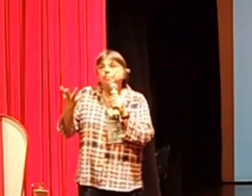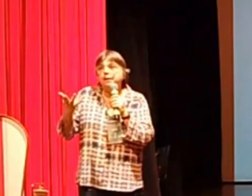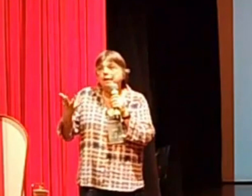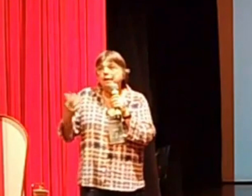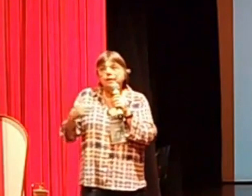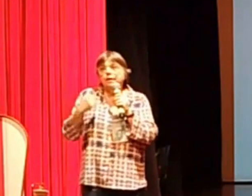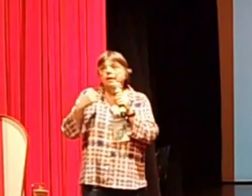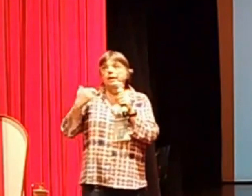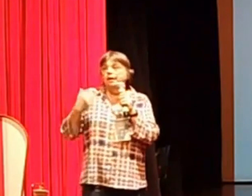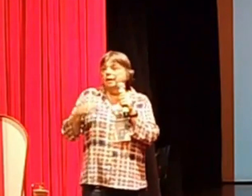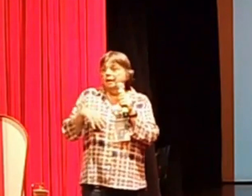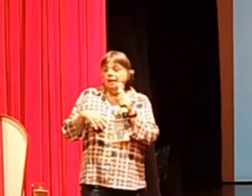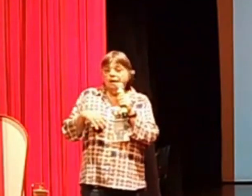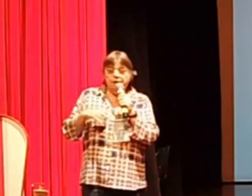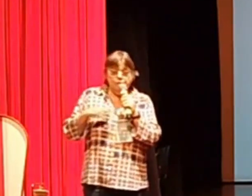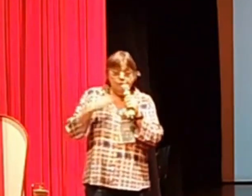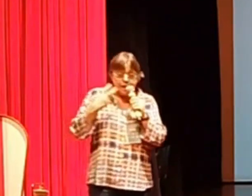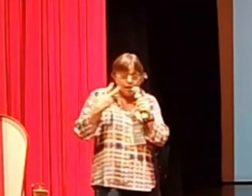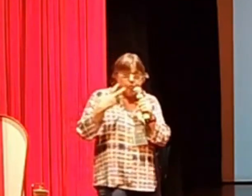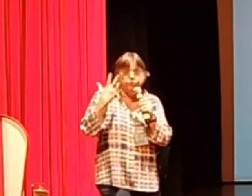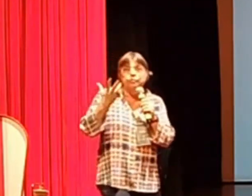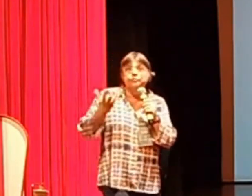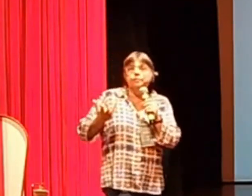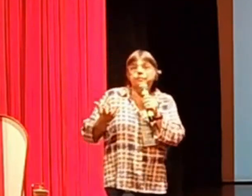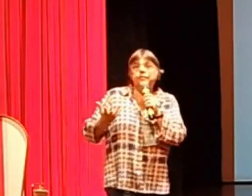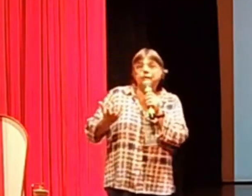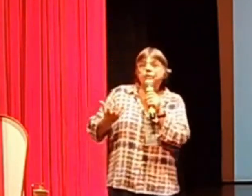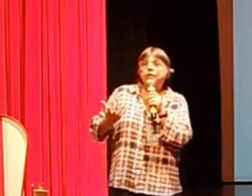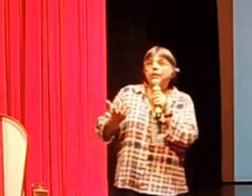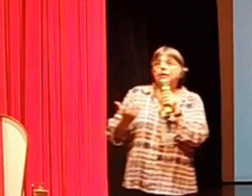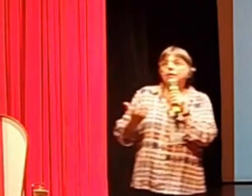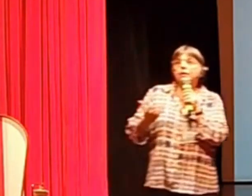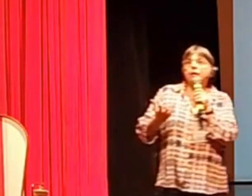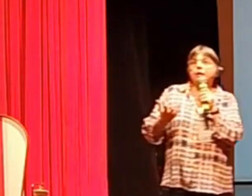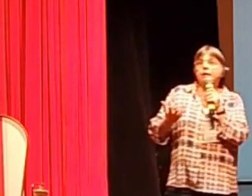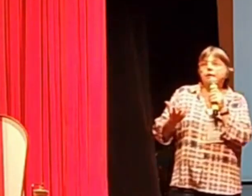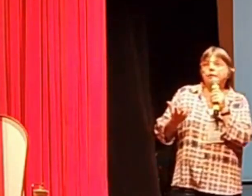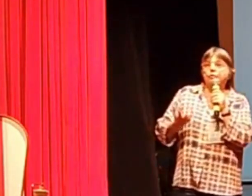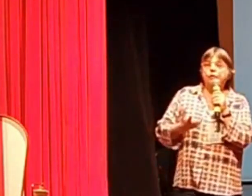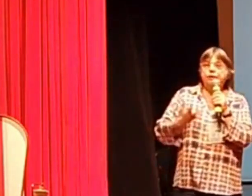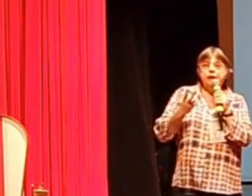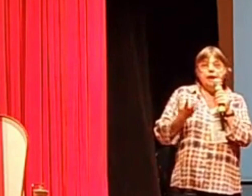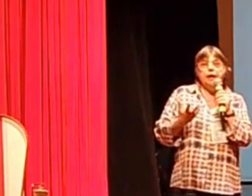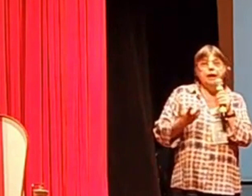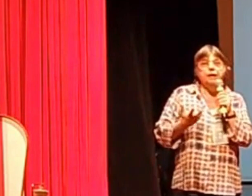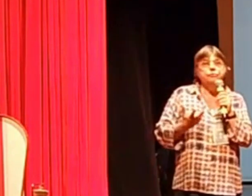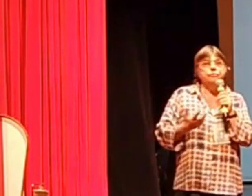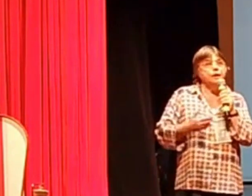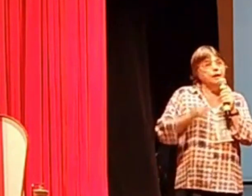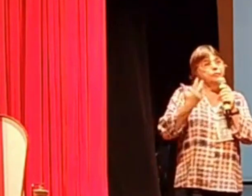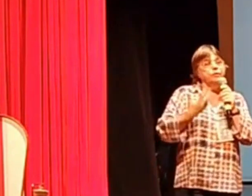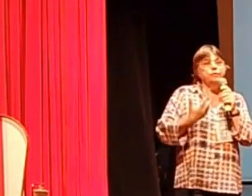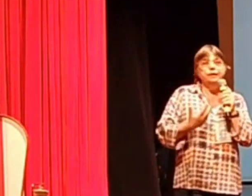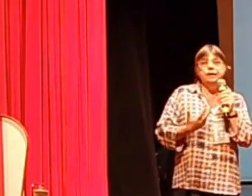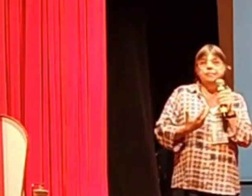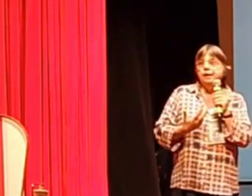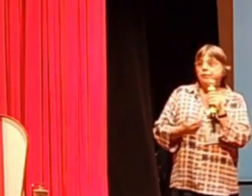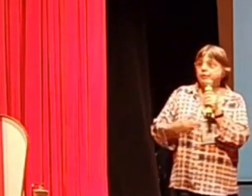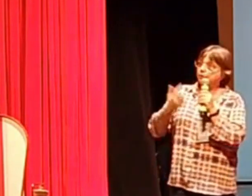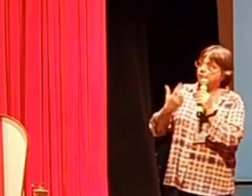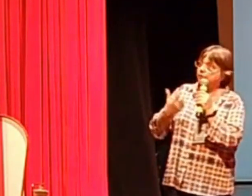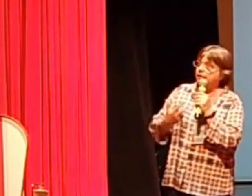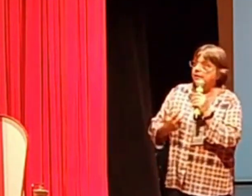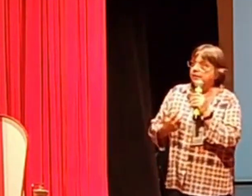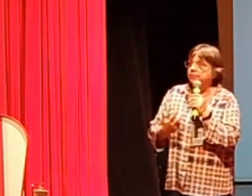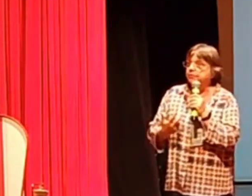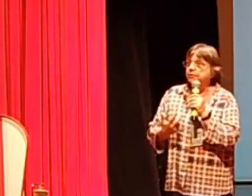nem utopia, é um erro de concepção, né? O que é reto é o nosso alinhamento,